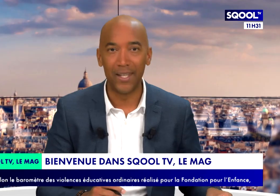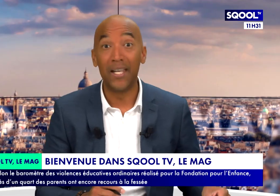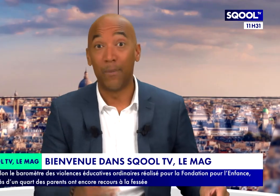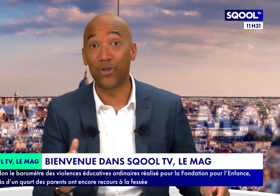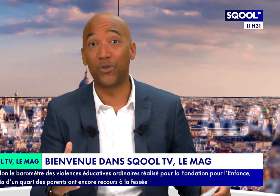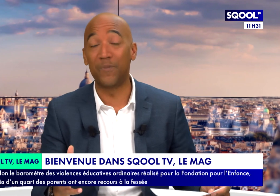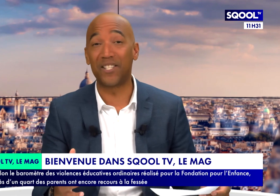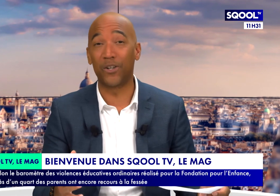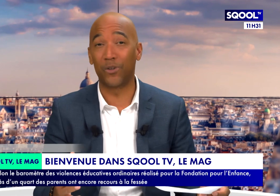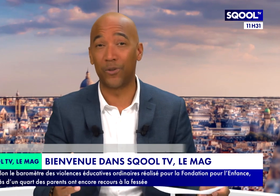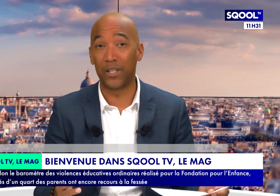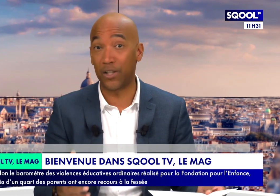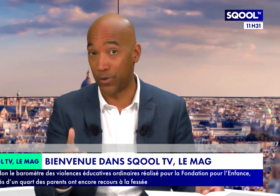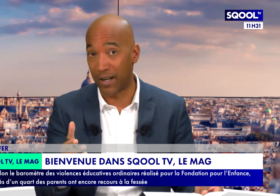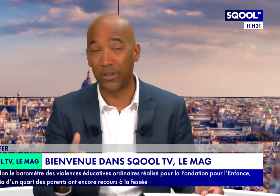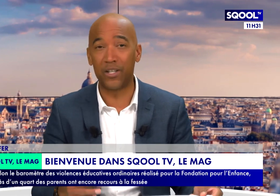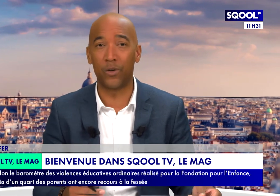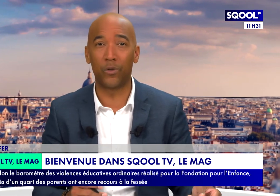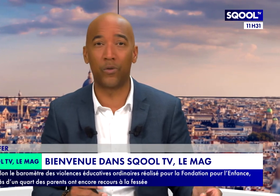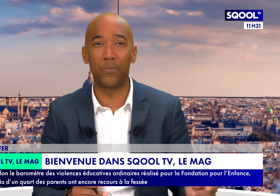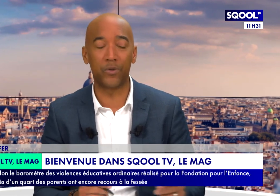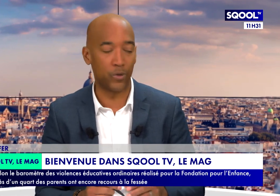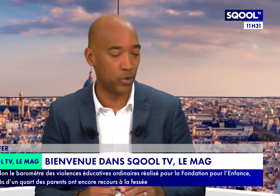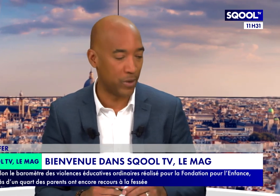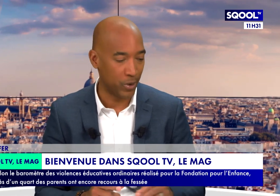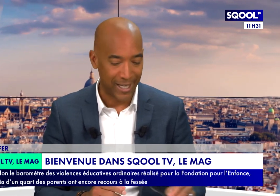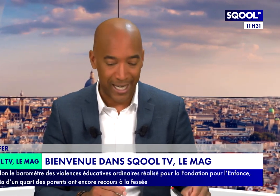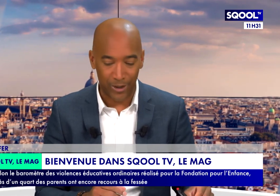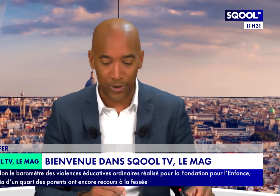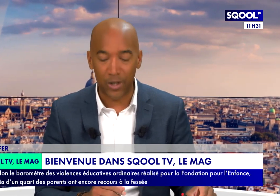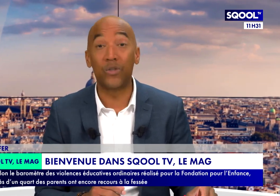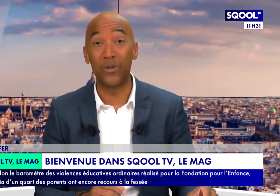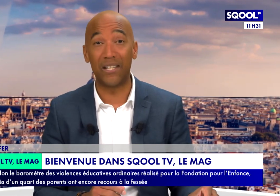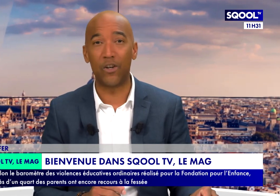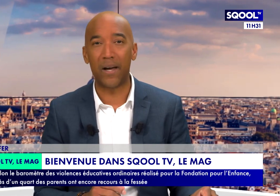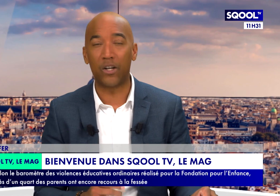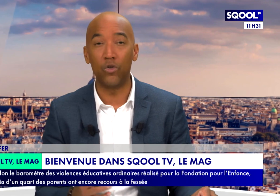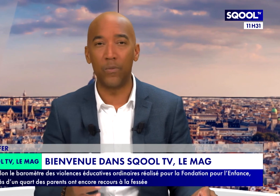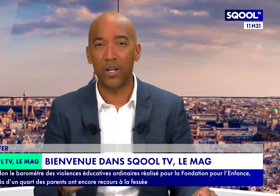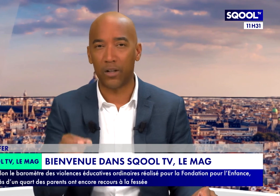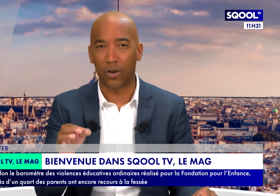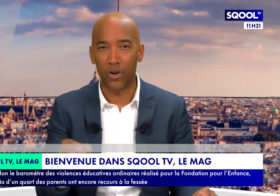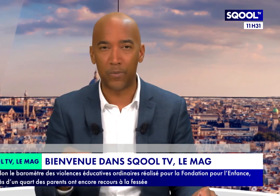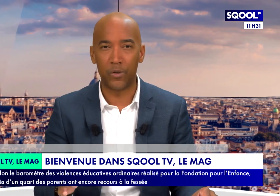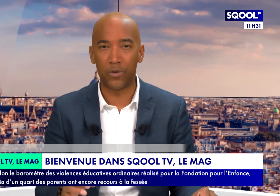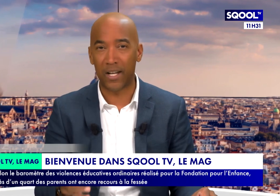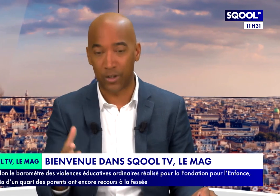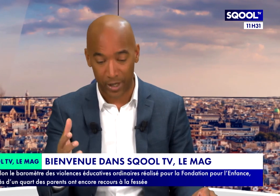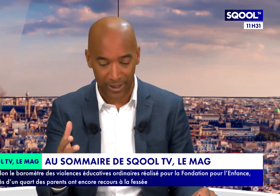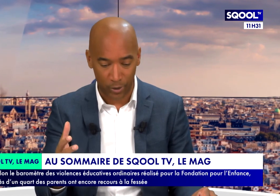Bonjour à tous, merci encore de votre fidélité. Je suis vraiment très heureux de vous retrouver pour ce nouveau numéro de School TV Le Mag. Une demi-heure, 30 minutes sur la scolarité de